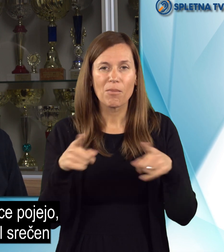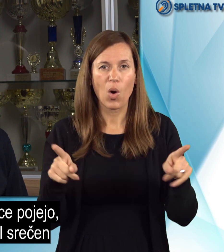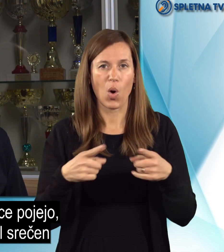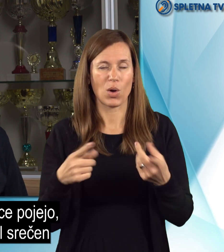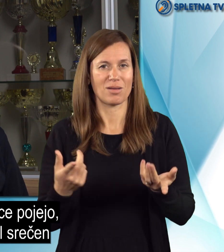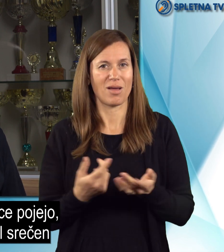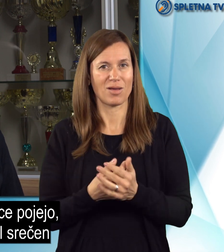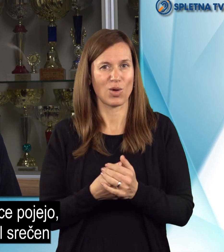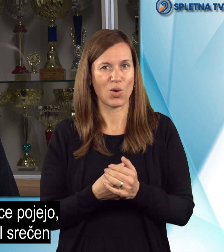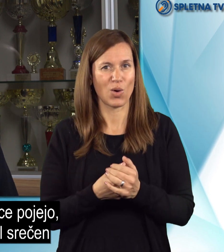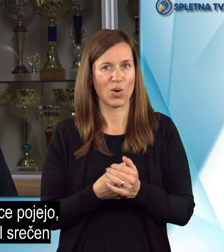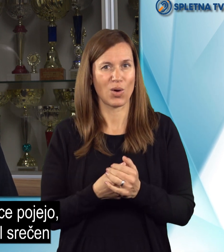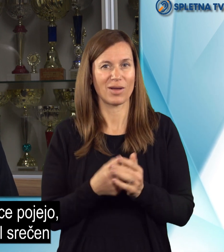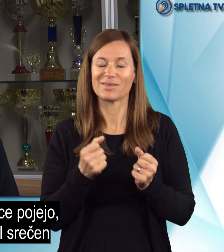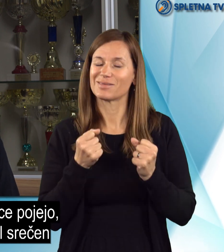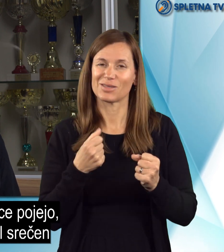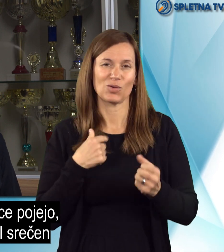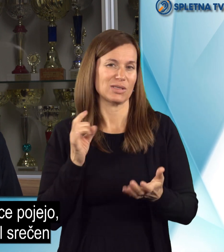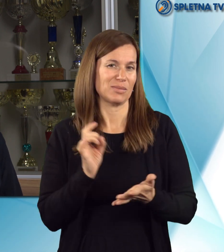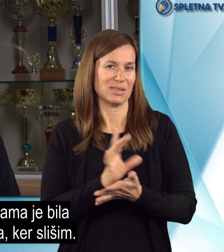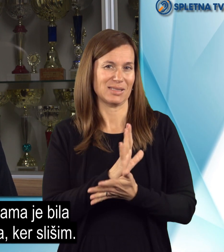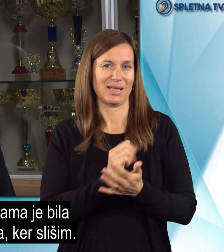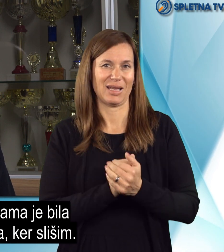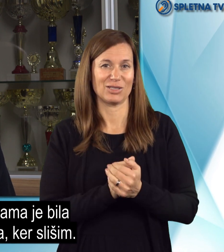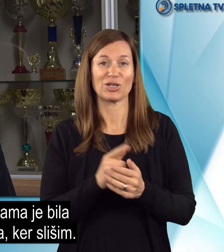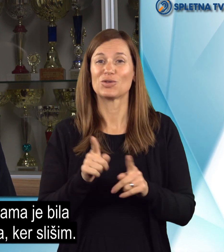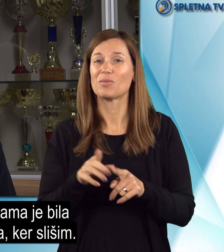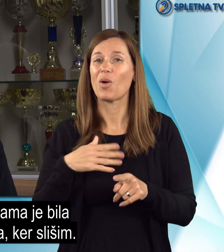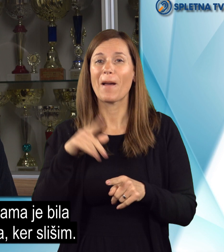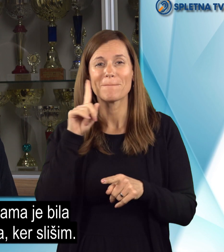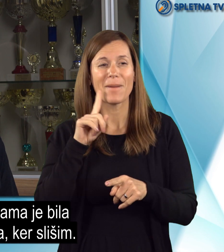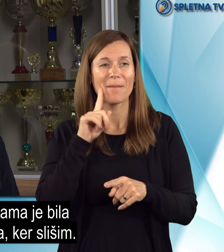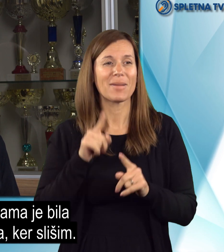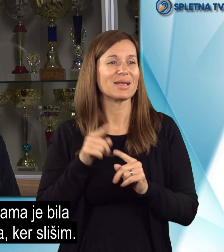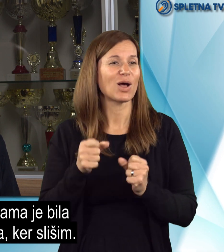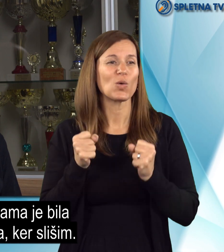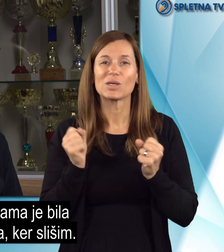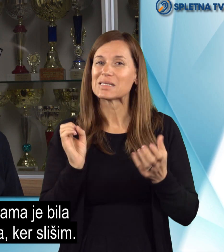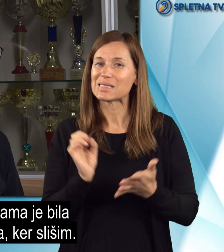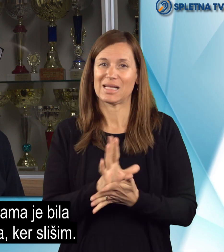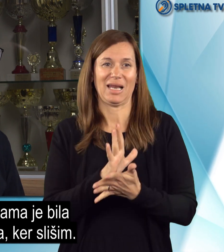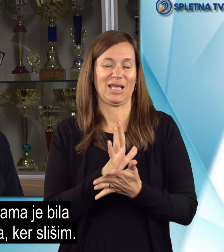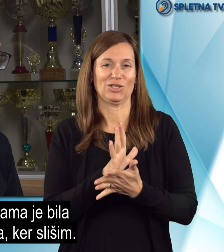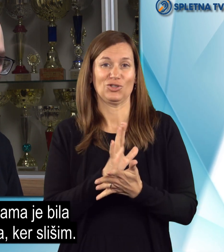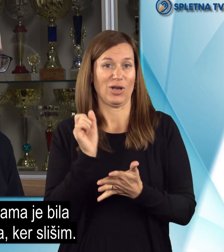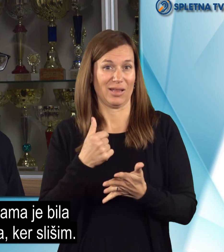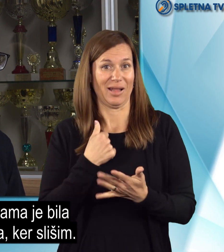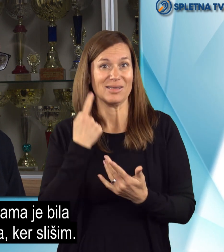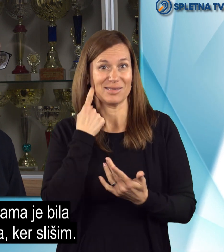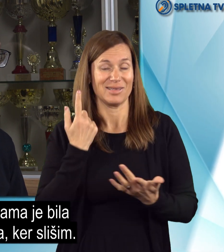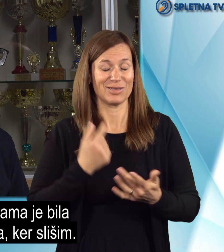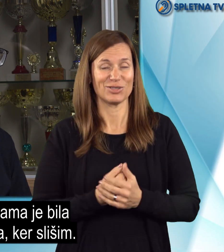pa in tako sem srečen. In moja mama je tako srečna, da